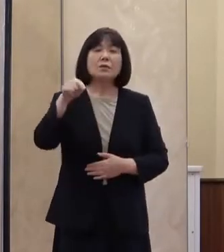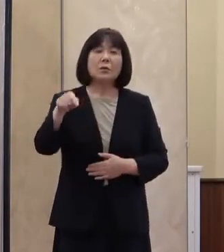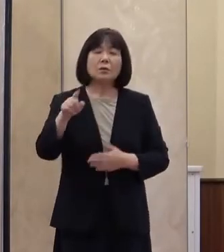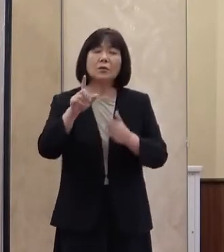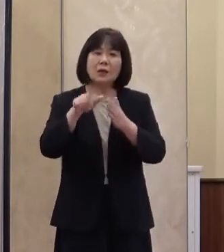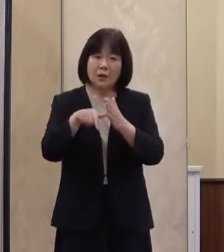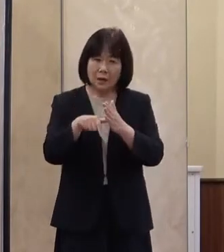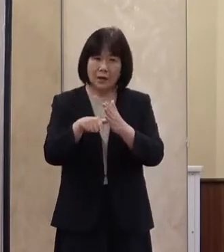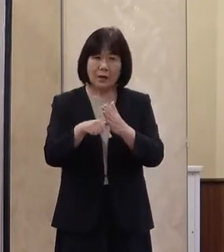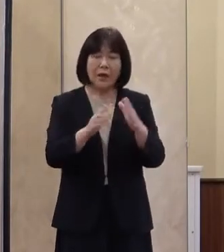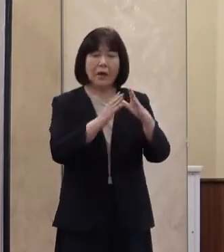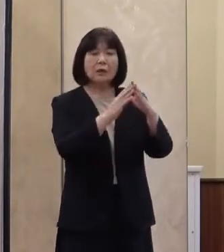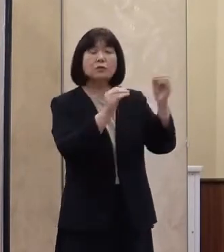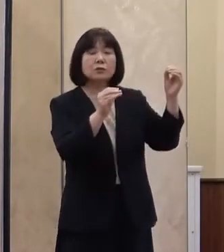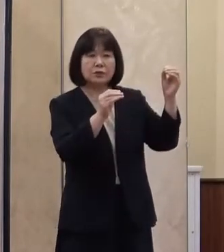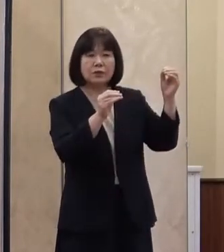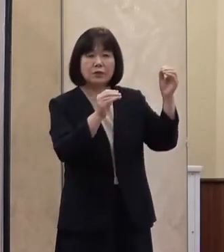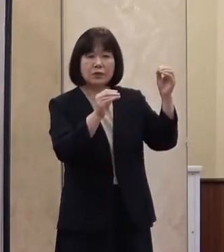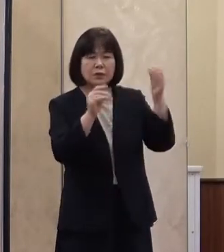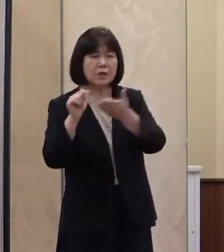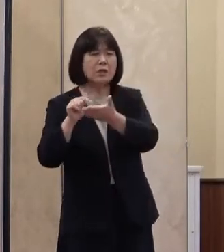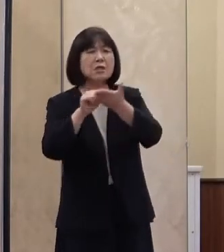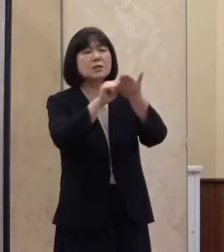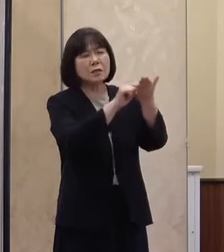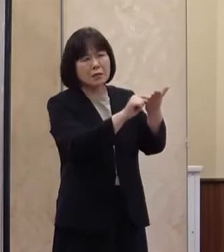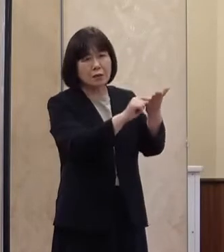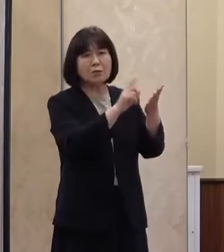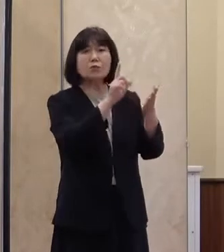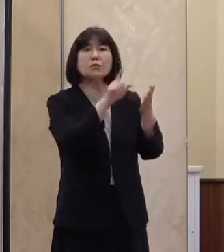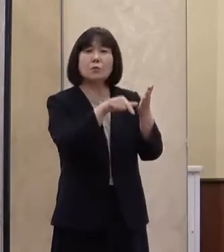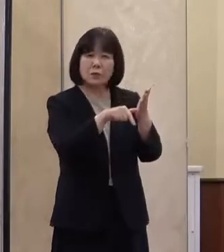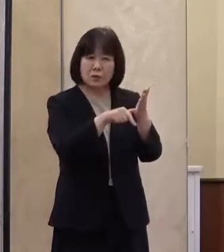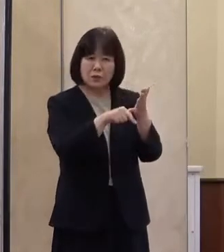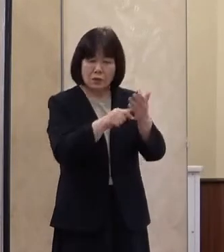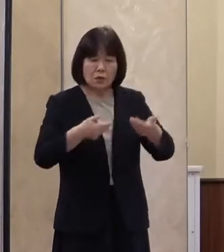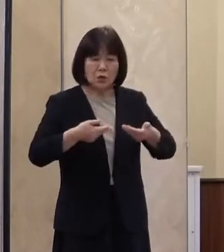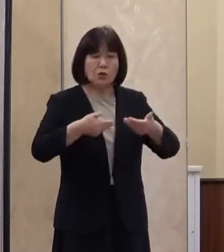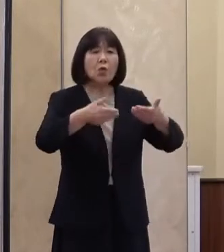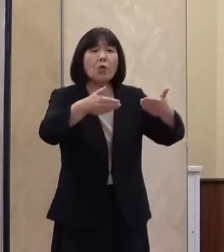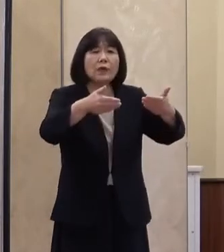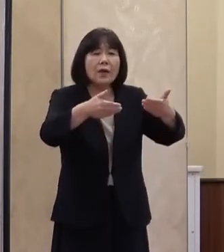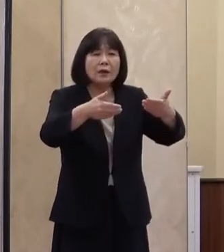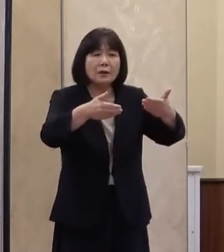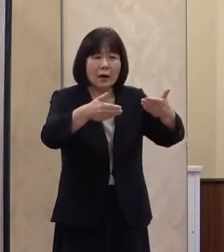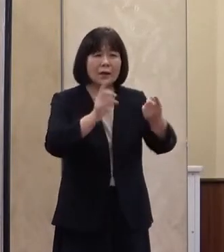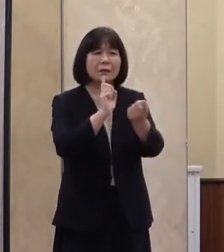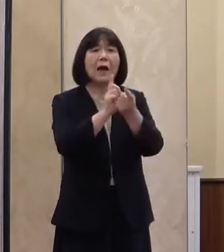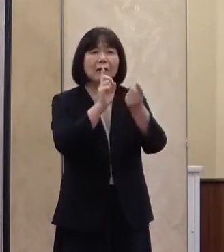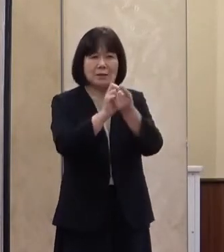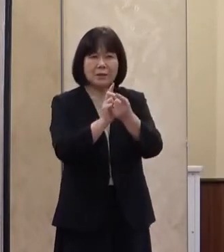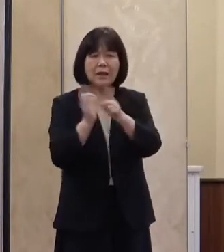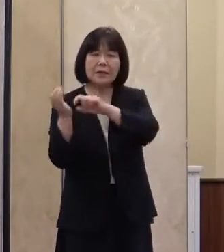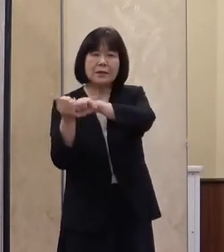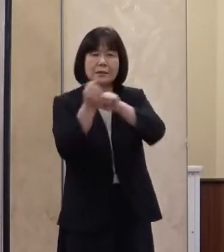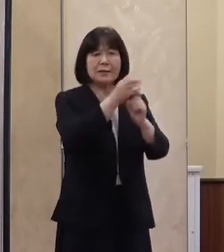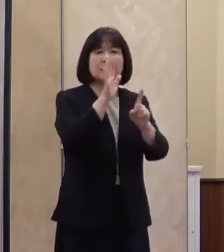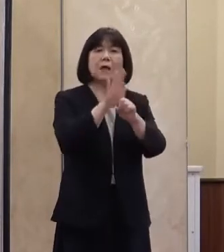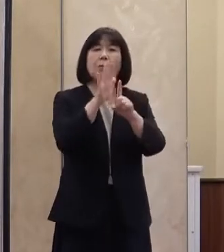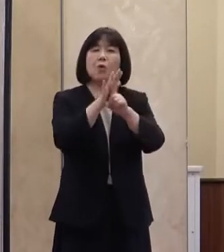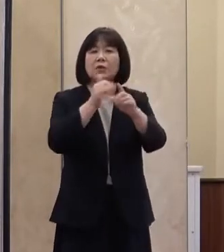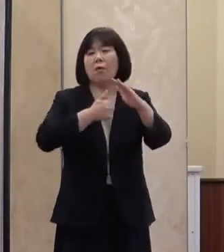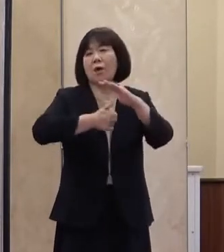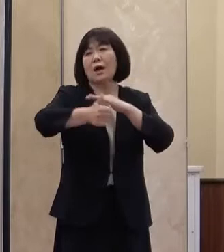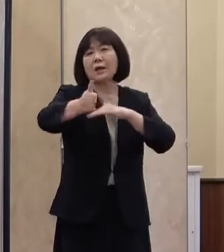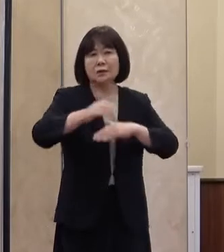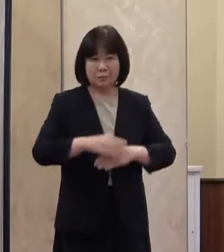で国へ申請するにあたり、その商店街のサポーターを派遣をします。商店